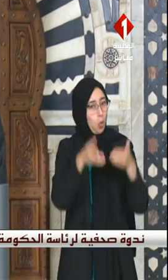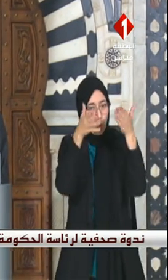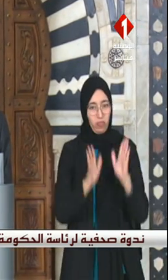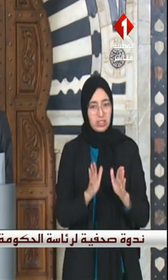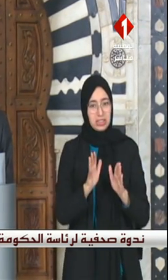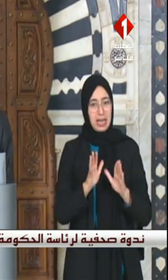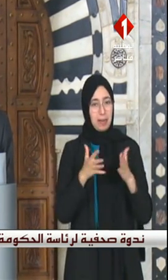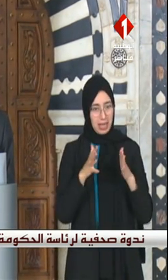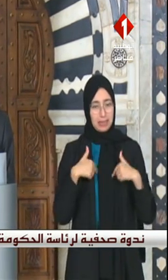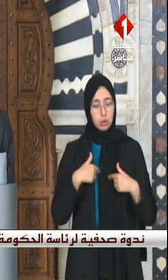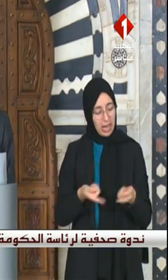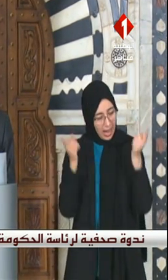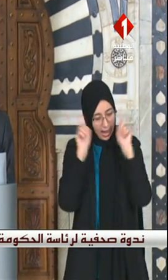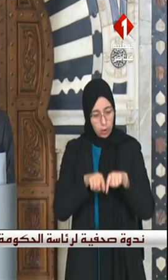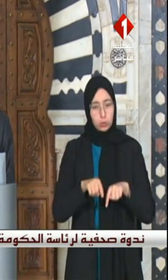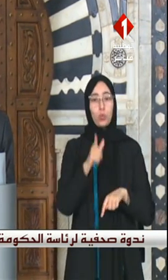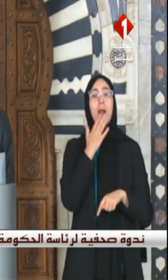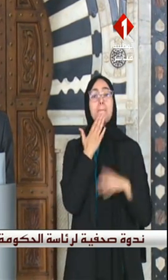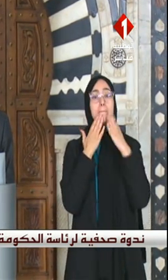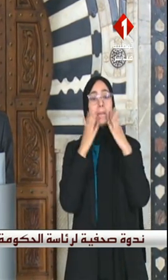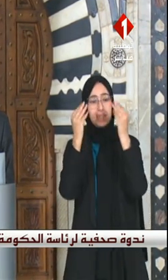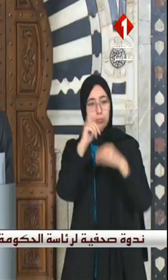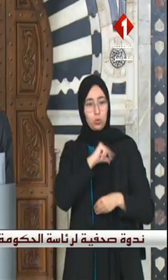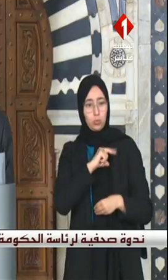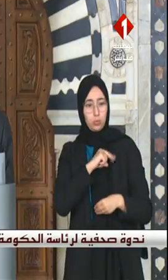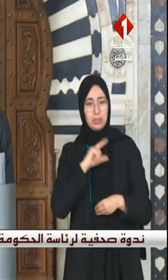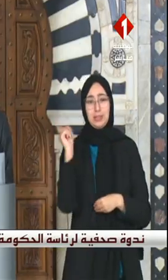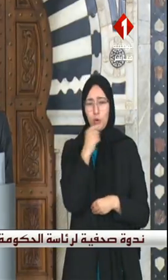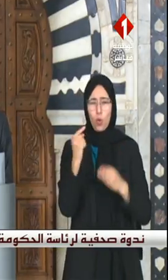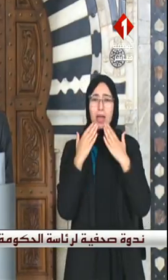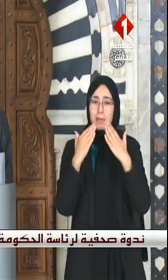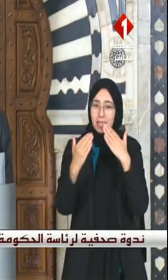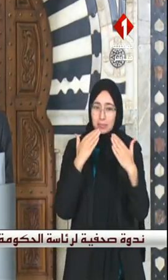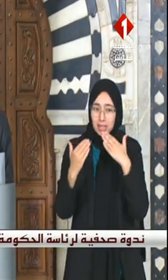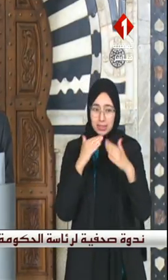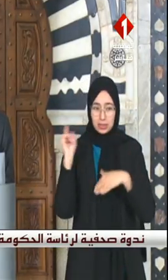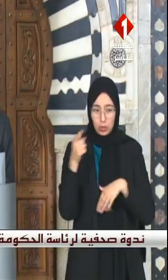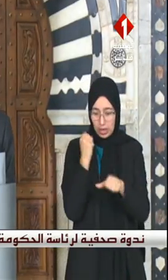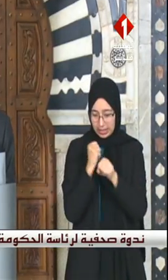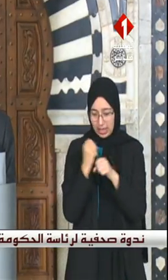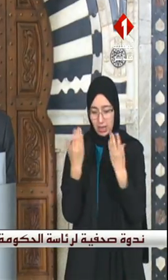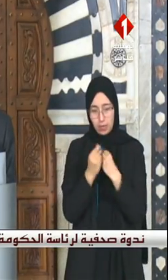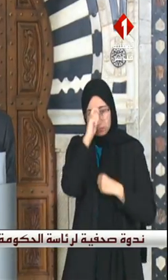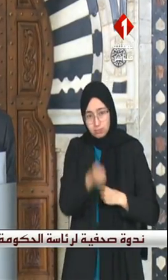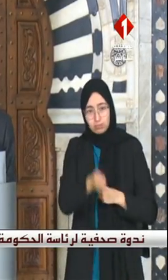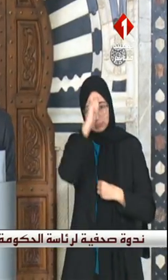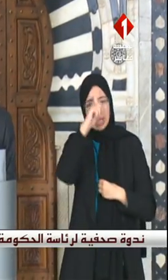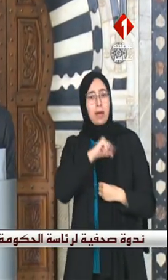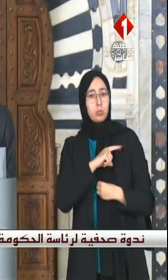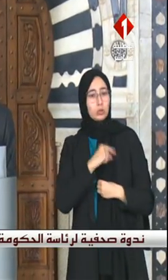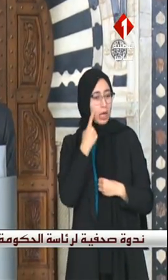وأني مصر على شكر الوحدات الأمنية، الشكر التام، لأني نشكر هذا الشكر هذا نوجهه عن